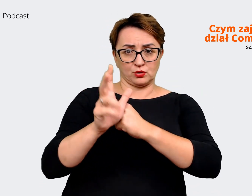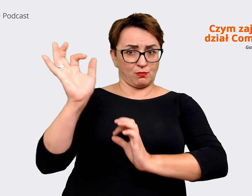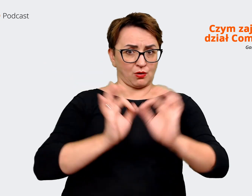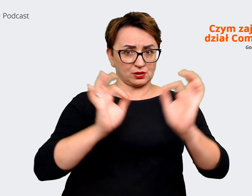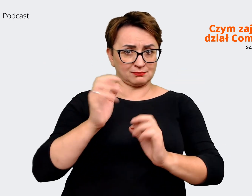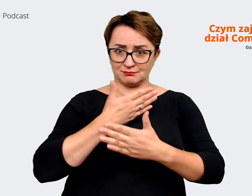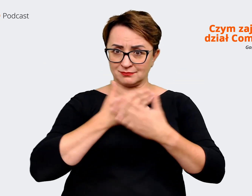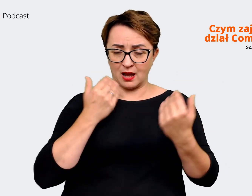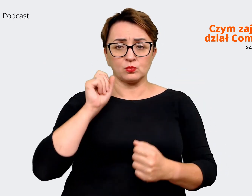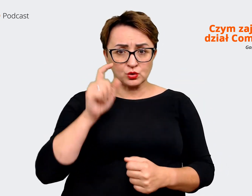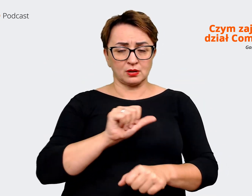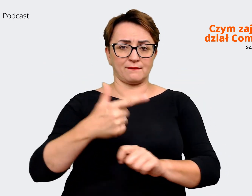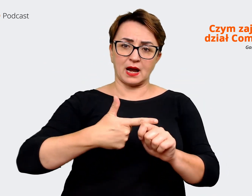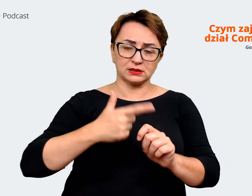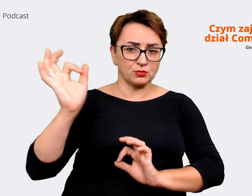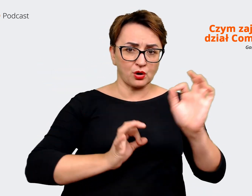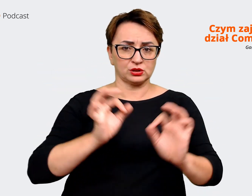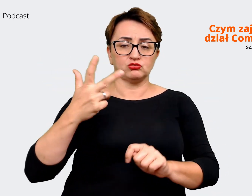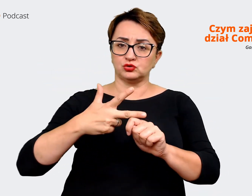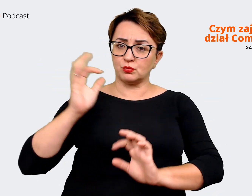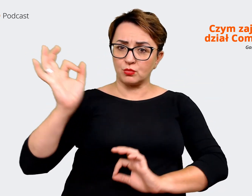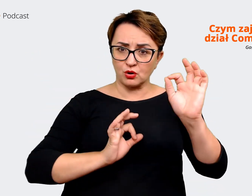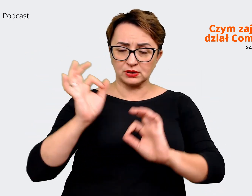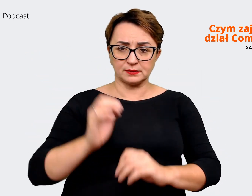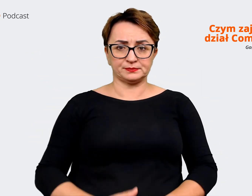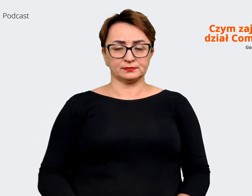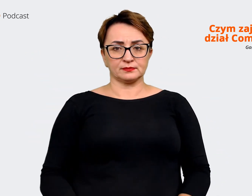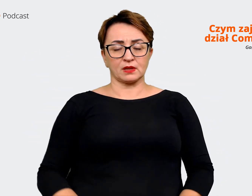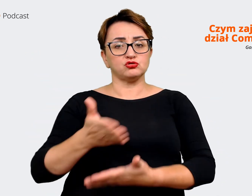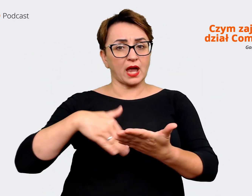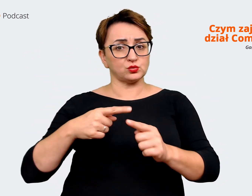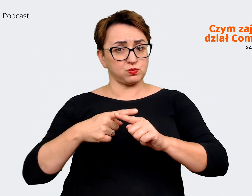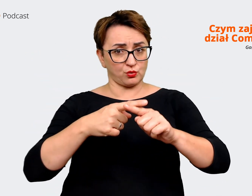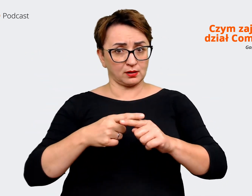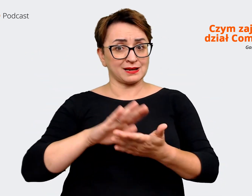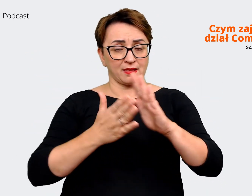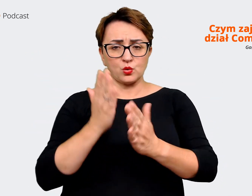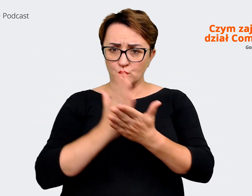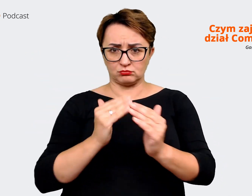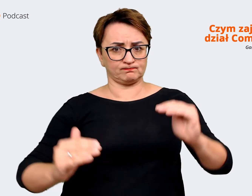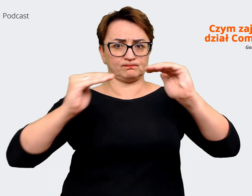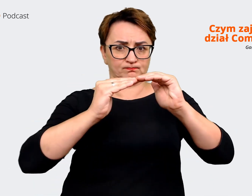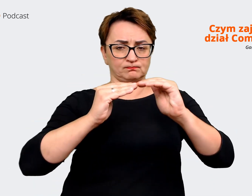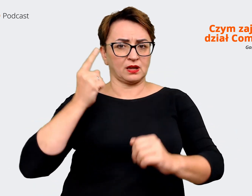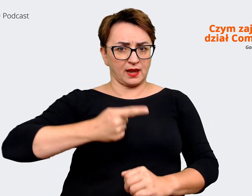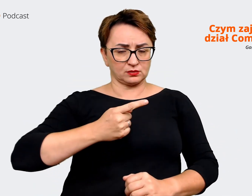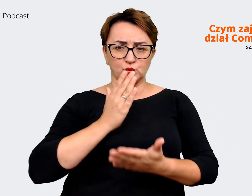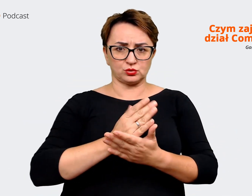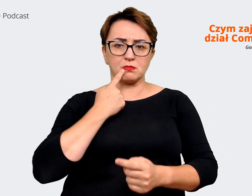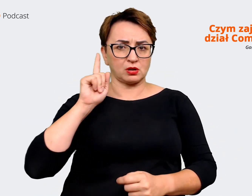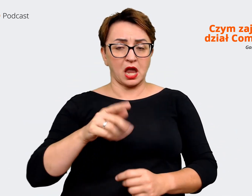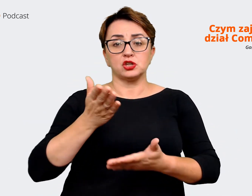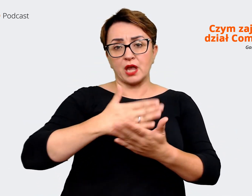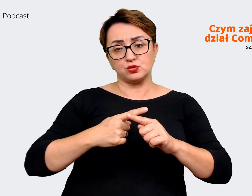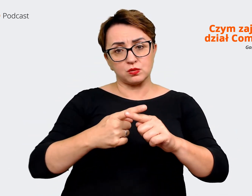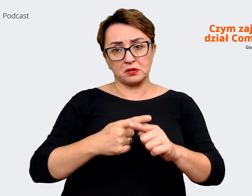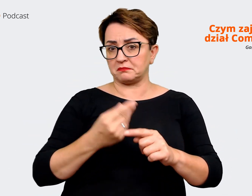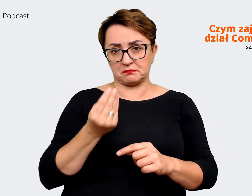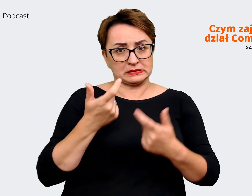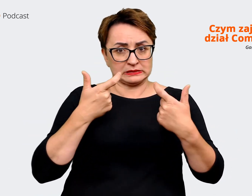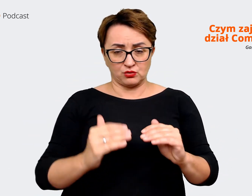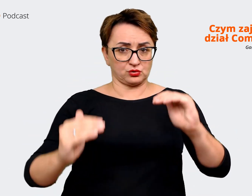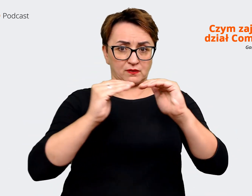30 dniach przed tą obniżką, co ma właśnie skutkować tym, że te promocje nie będą pokazywane fałszywie, one będą prawdziwe, co